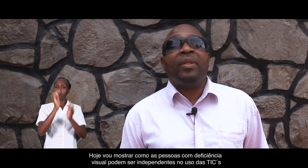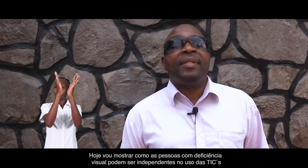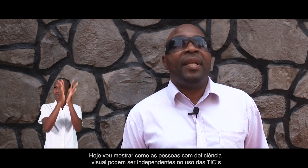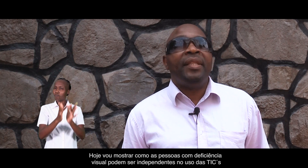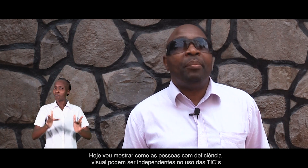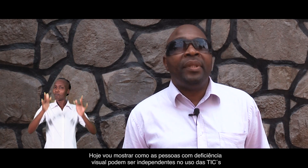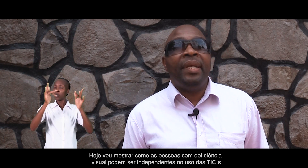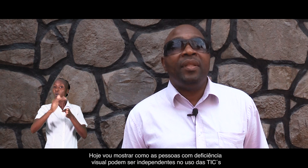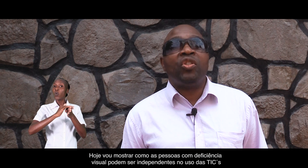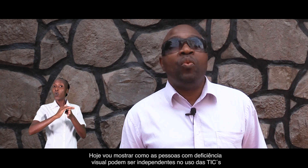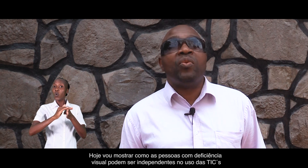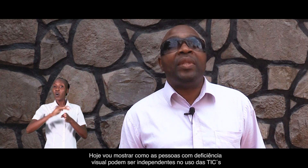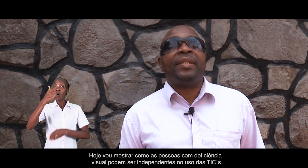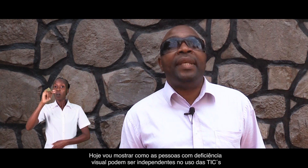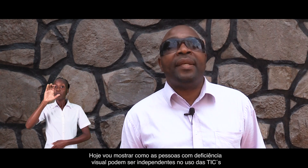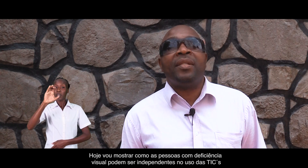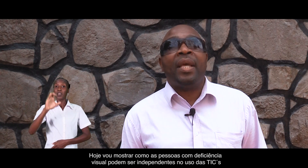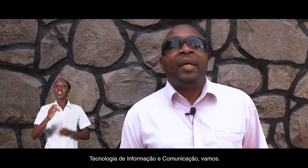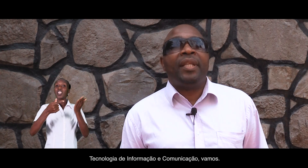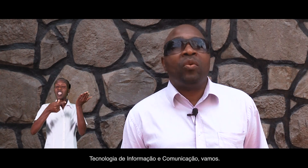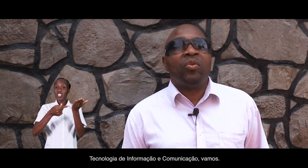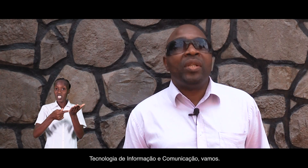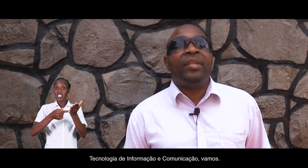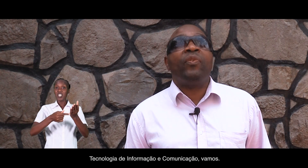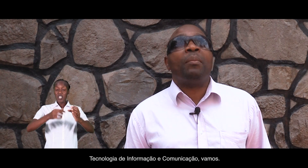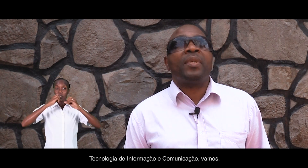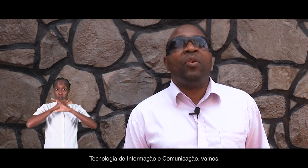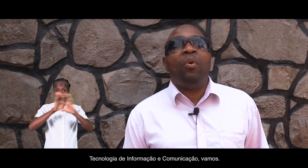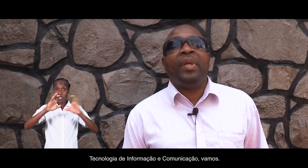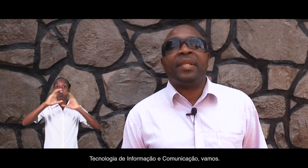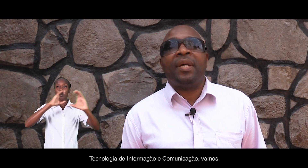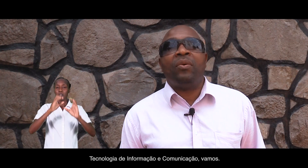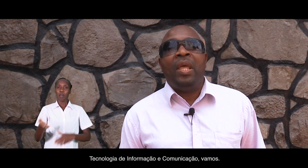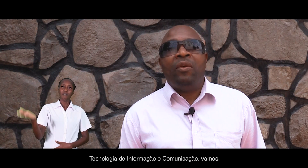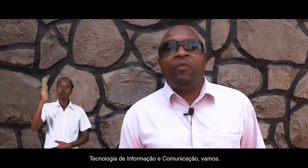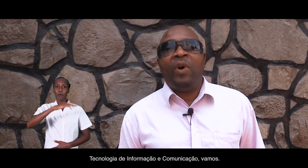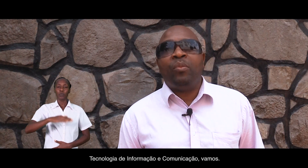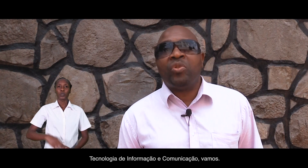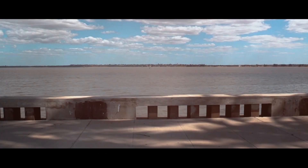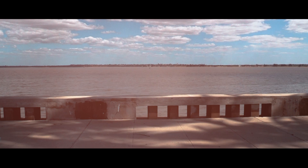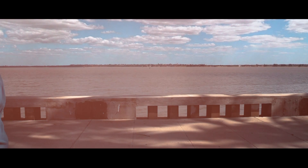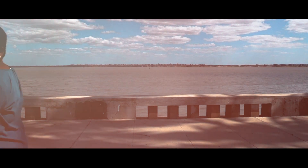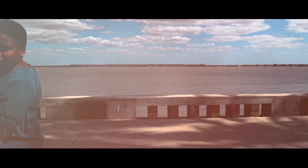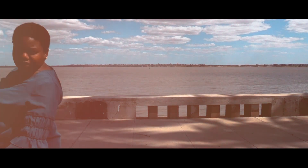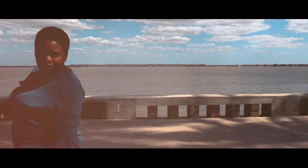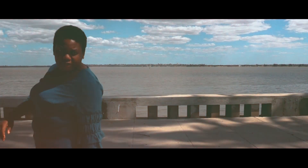podem ser independentes no uso das TICs, Tecnologia de Informação e Comunicação. Vamos!